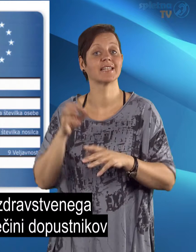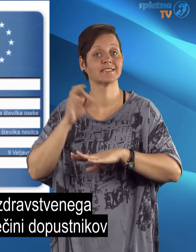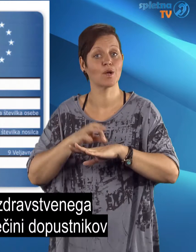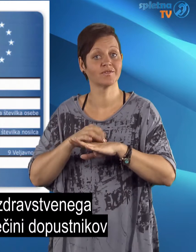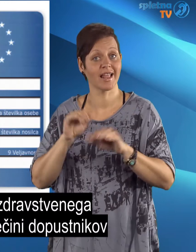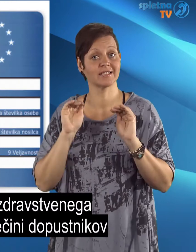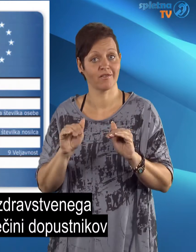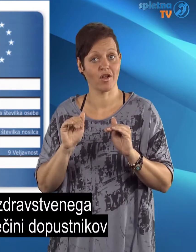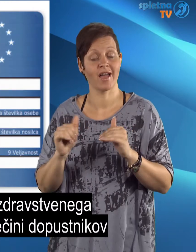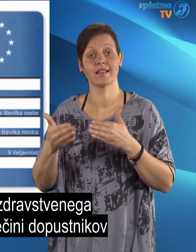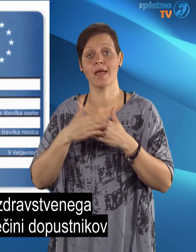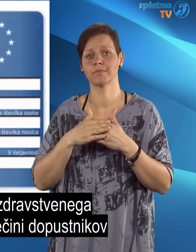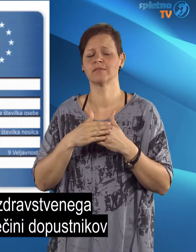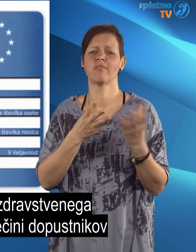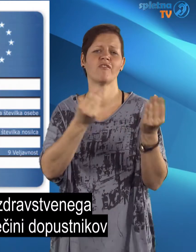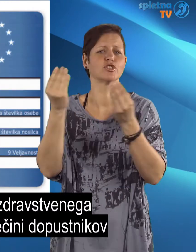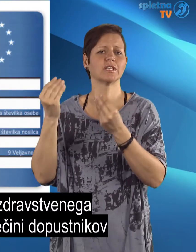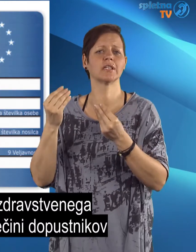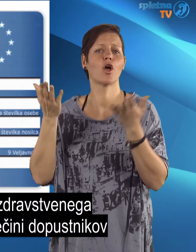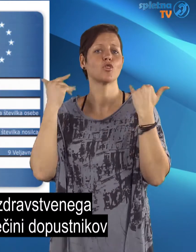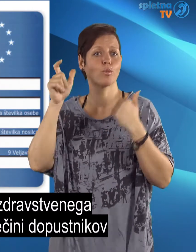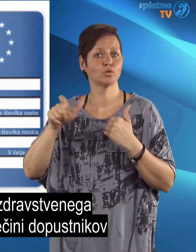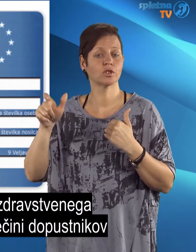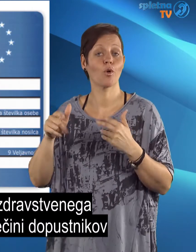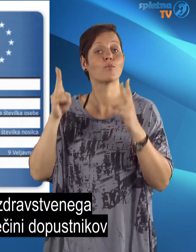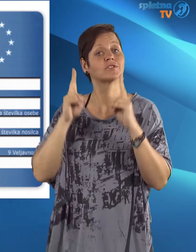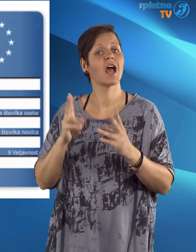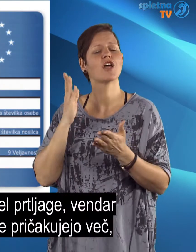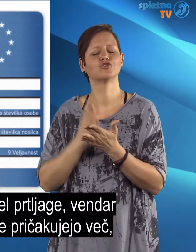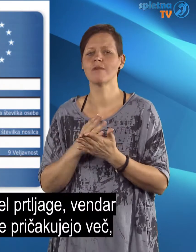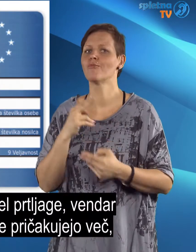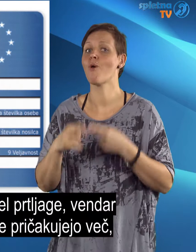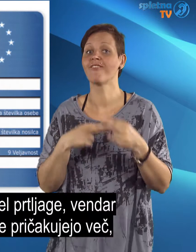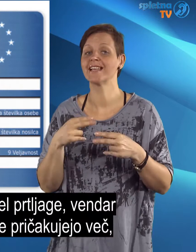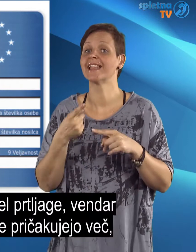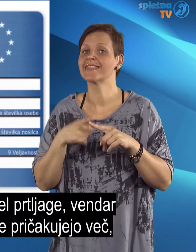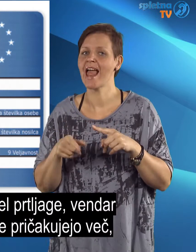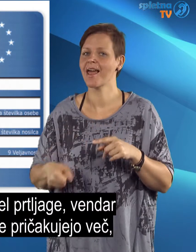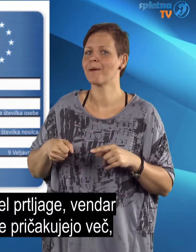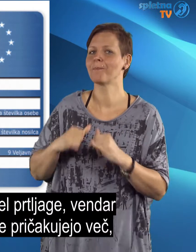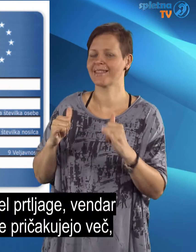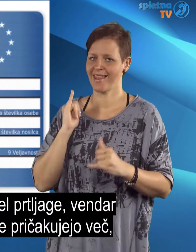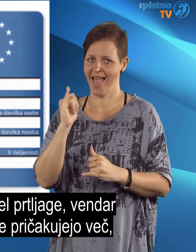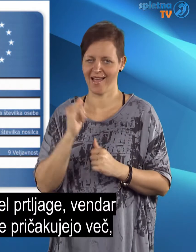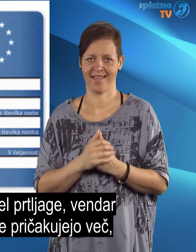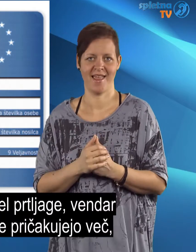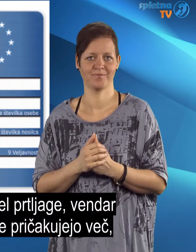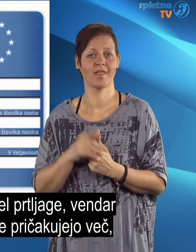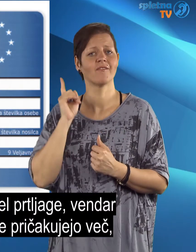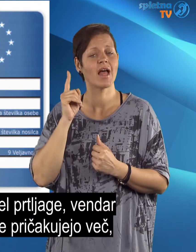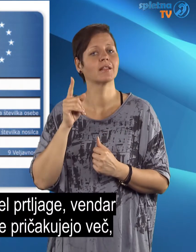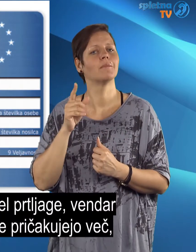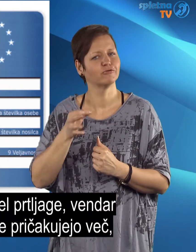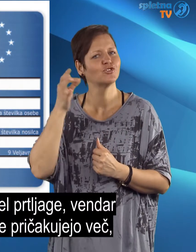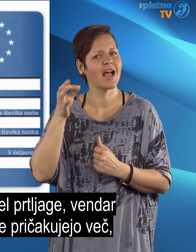Evropska kartica zdravstvenega zavarovanja je pri večini dopustnikov postala že obvezen del prtljage, vendar pa včasih